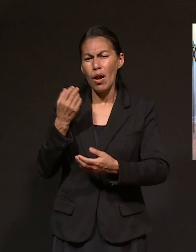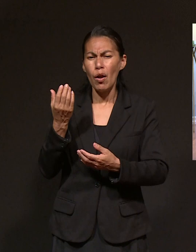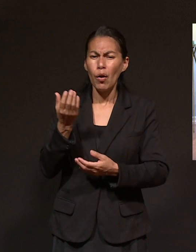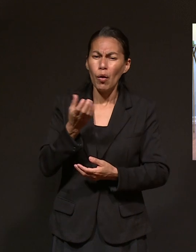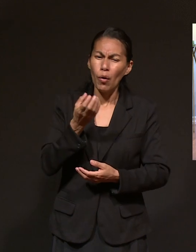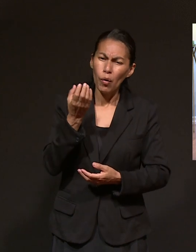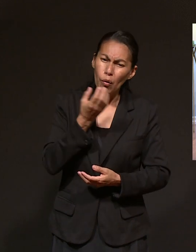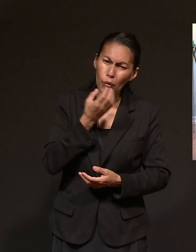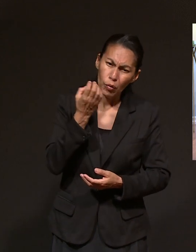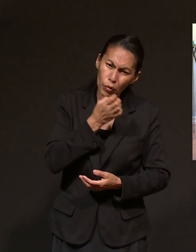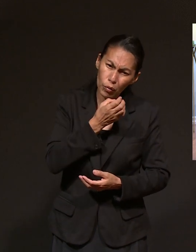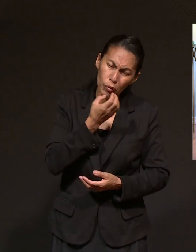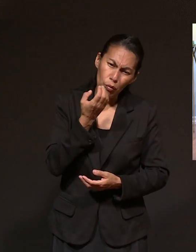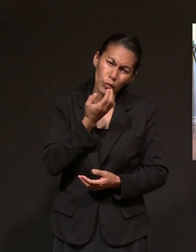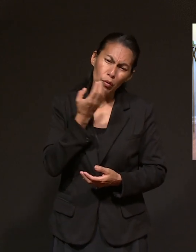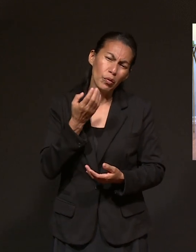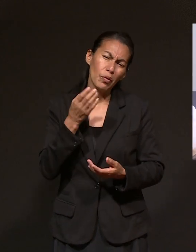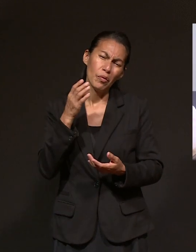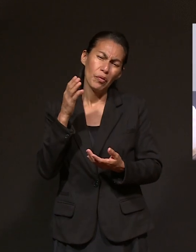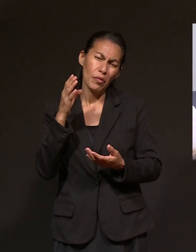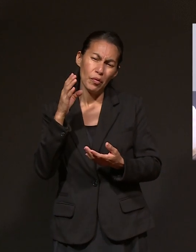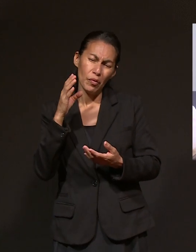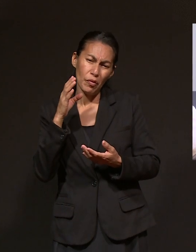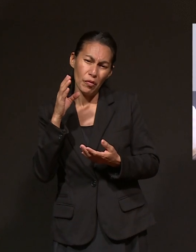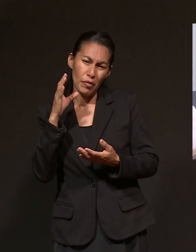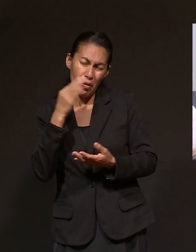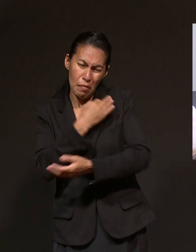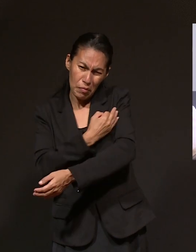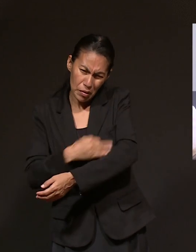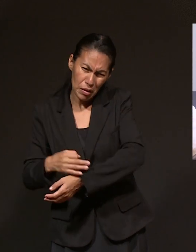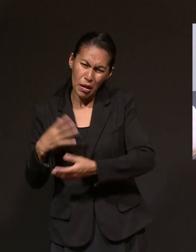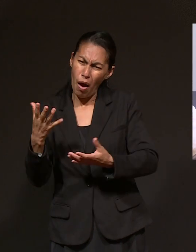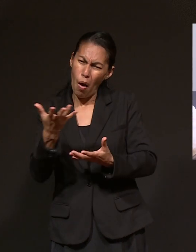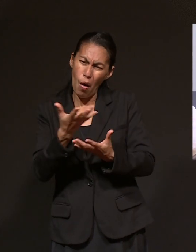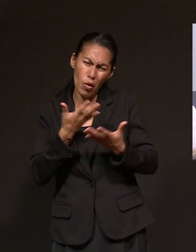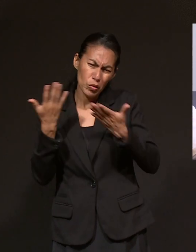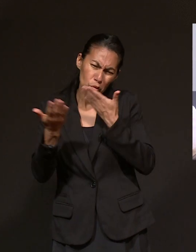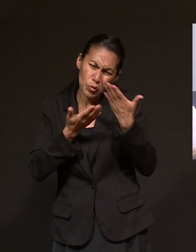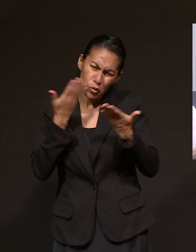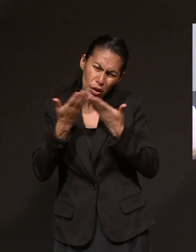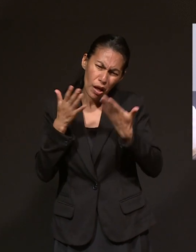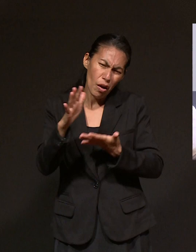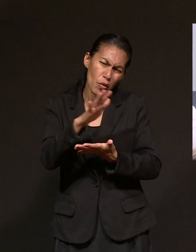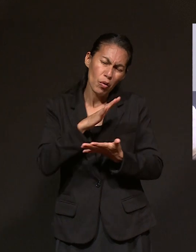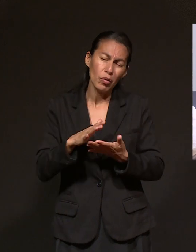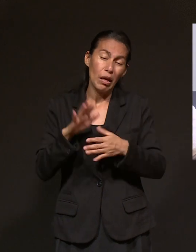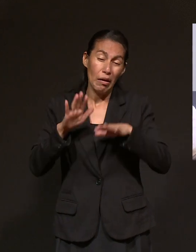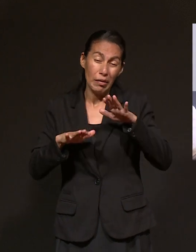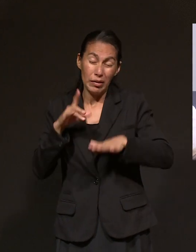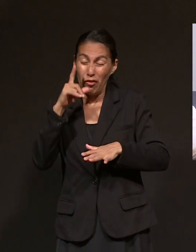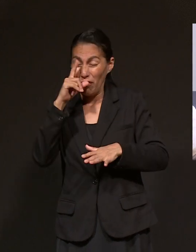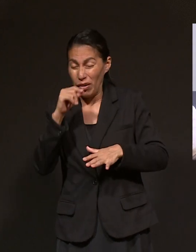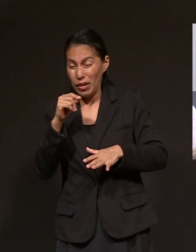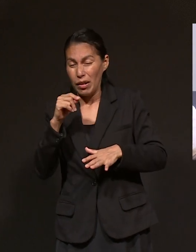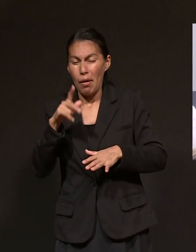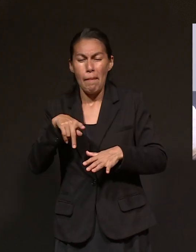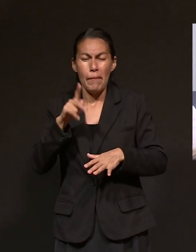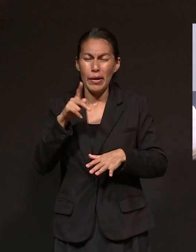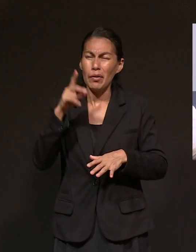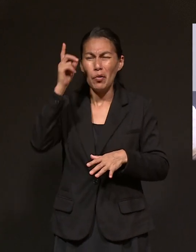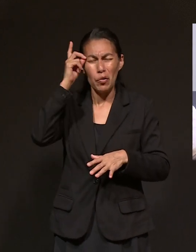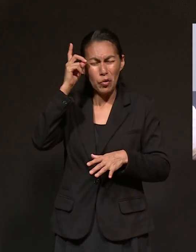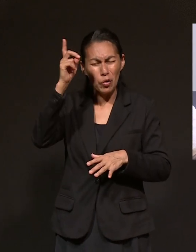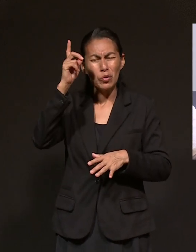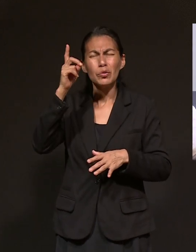fallamos, como cualquier ser humano. Pero cuando uno es fiel a Dios y